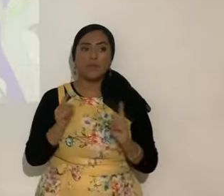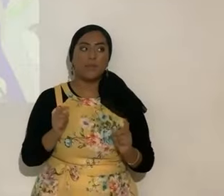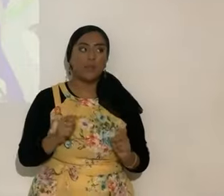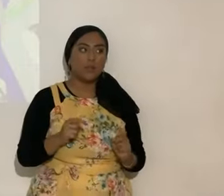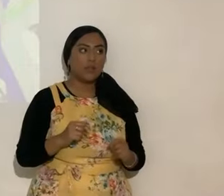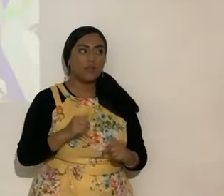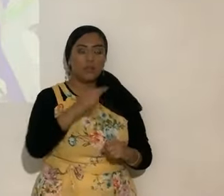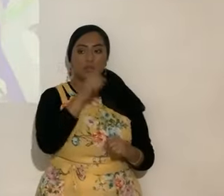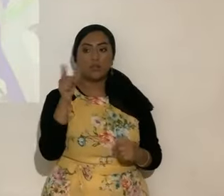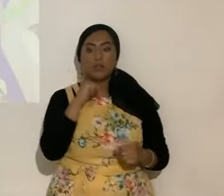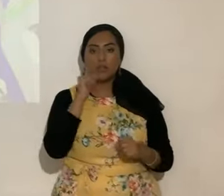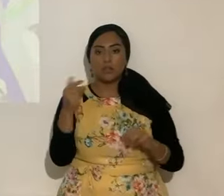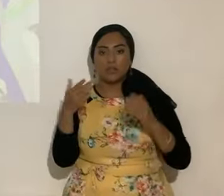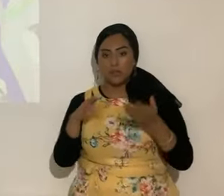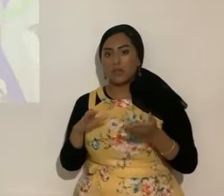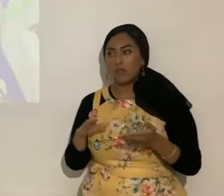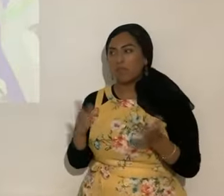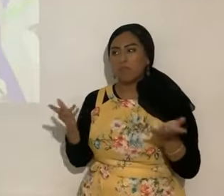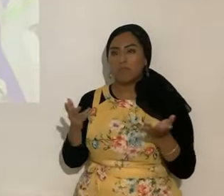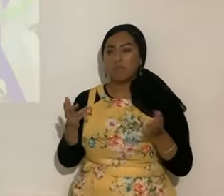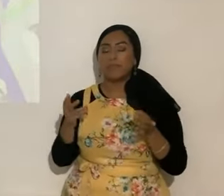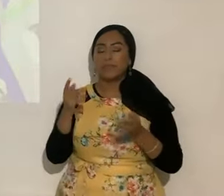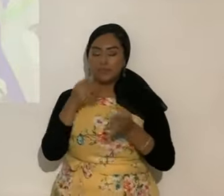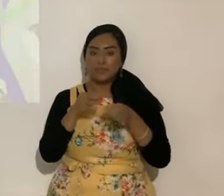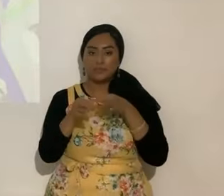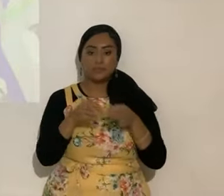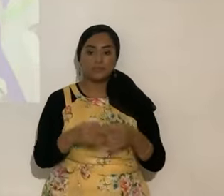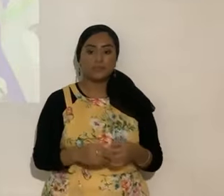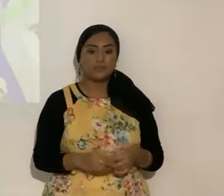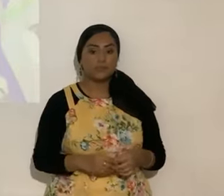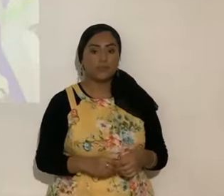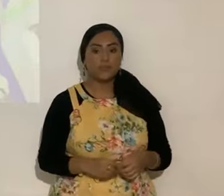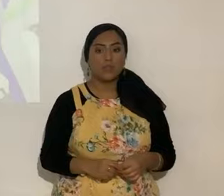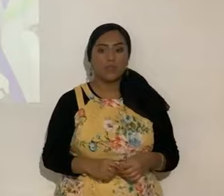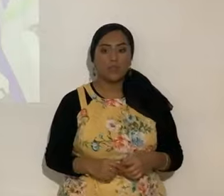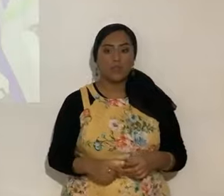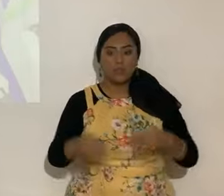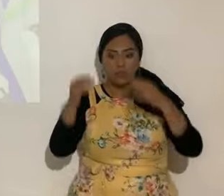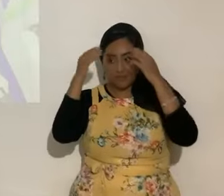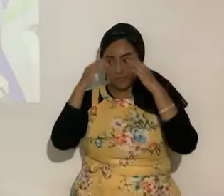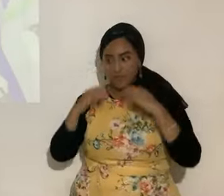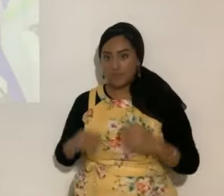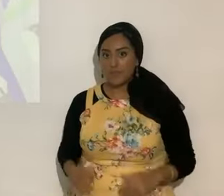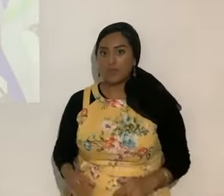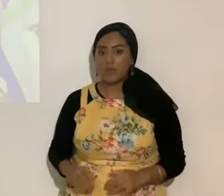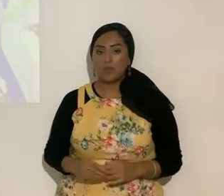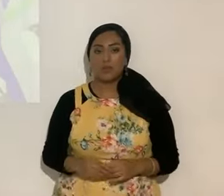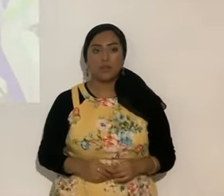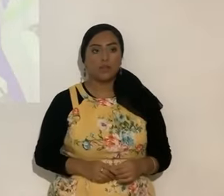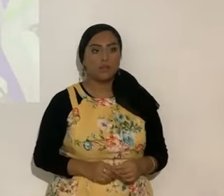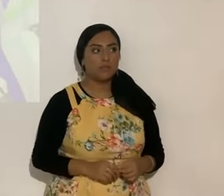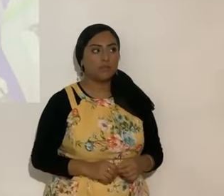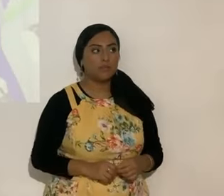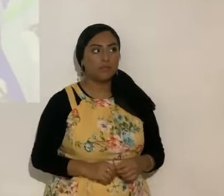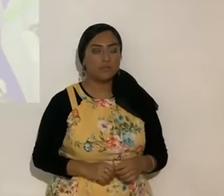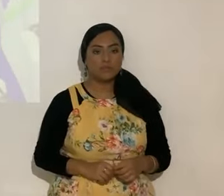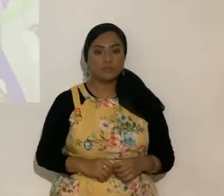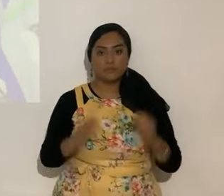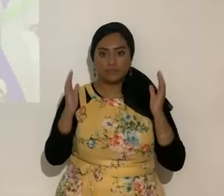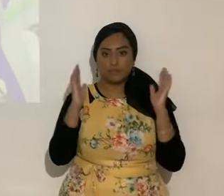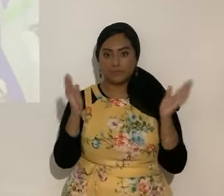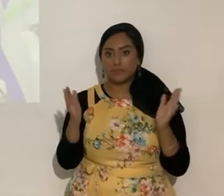está muerto, ¿cómo es eso? a ver, vamos a explicar, el cuerpo, en estas condiciones, pongan